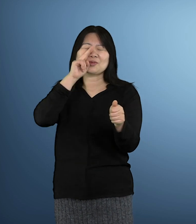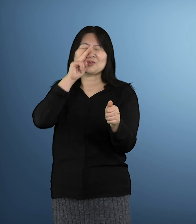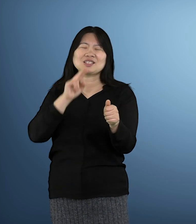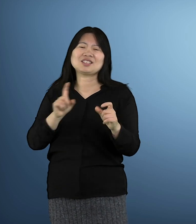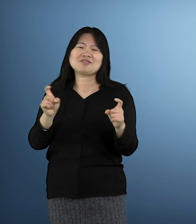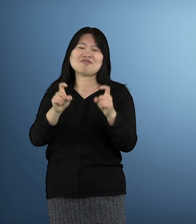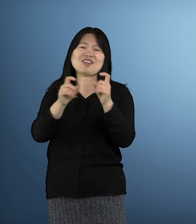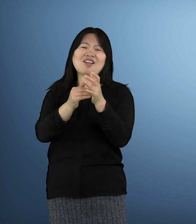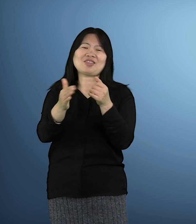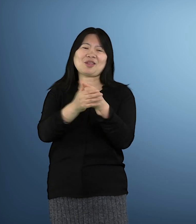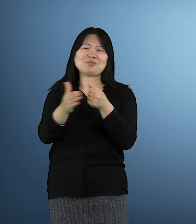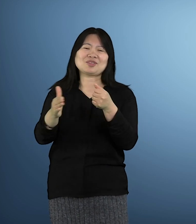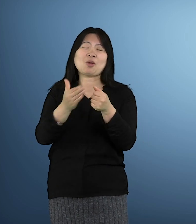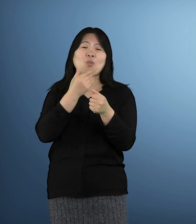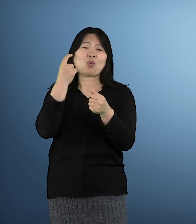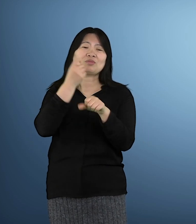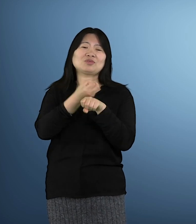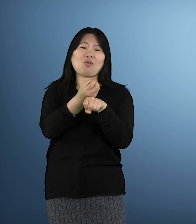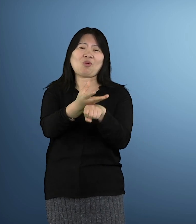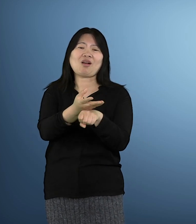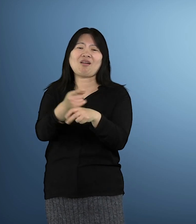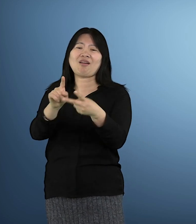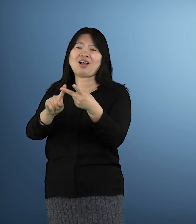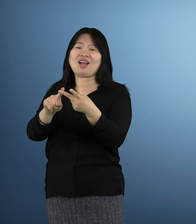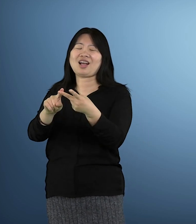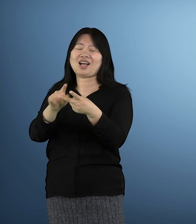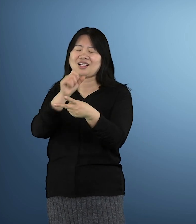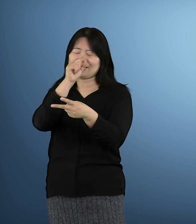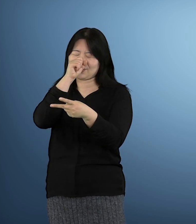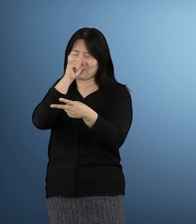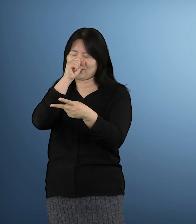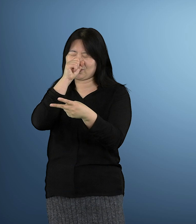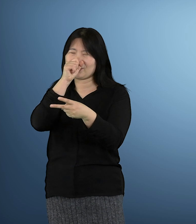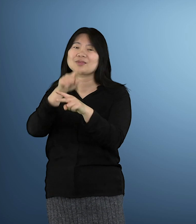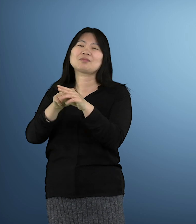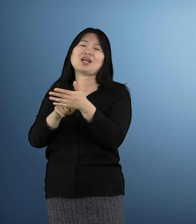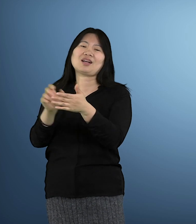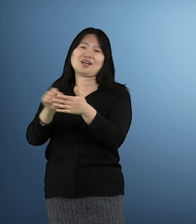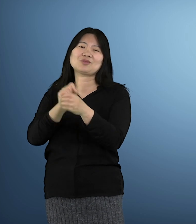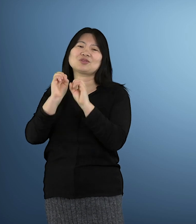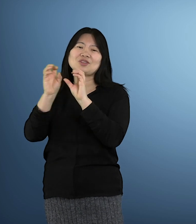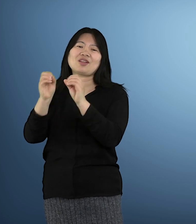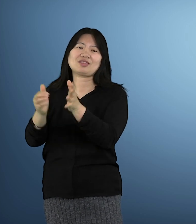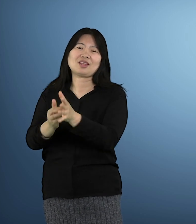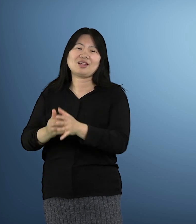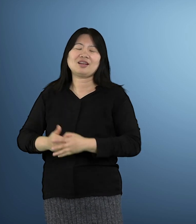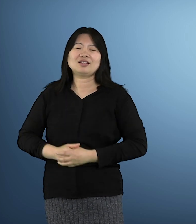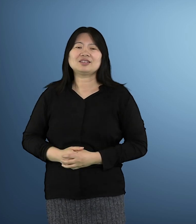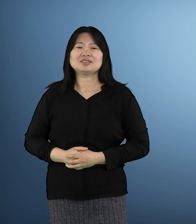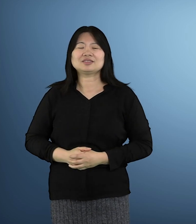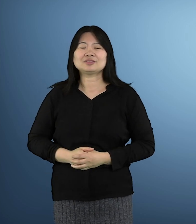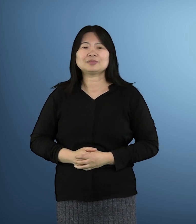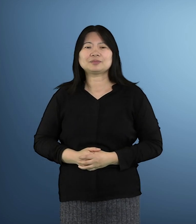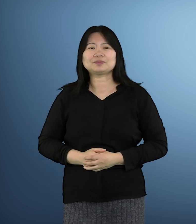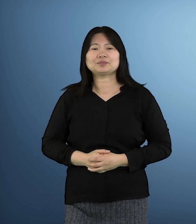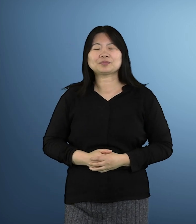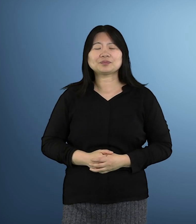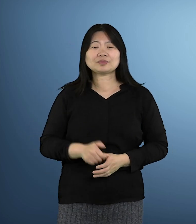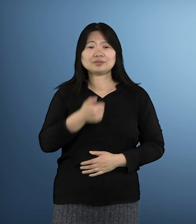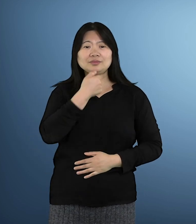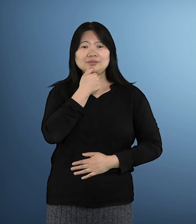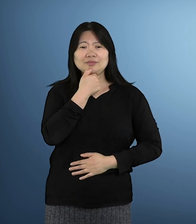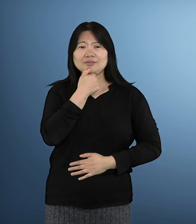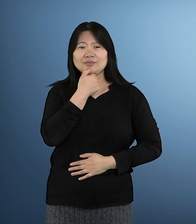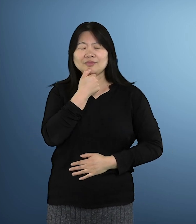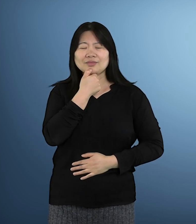분쟁으로, 어떤 이들은 선한 뜻으로, 이게 무슨 얘기일까요? 즉